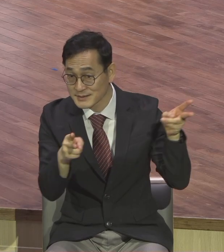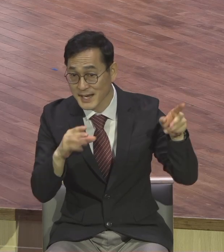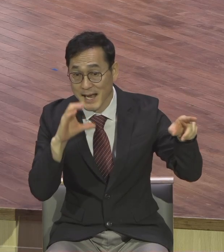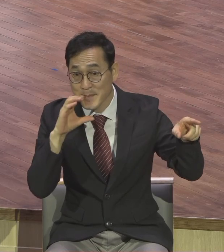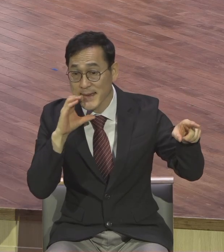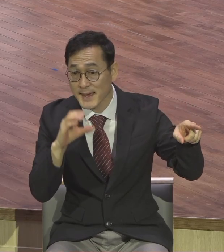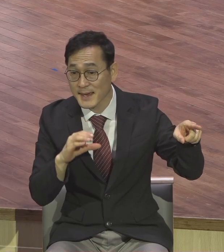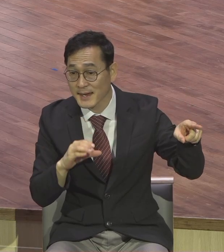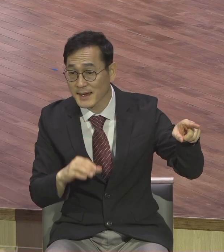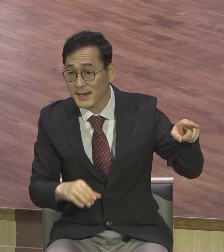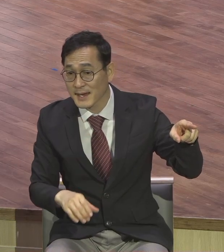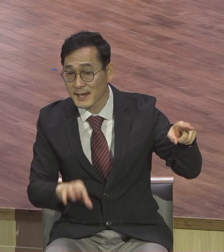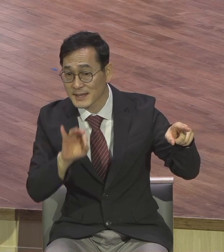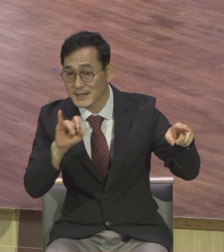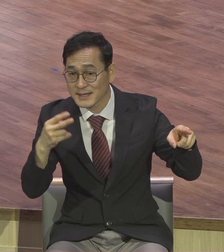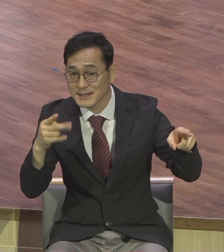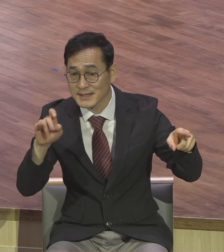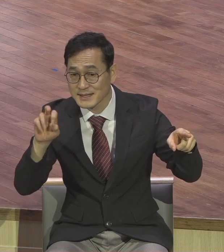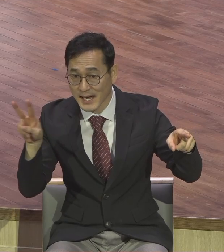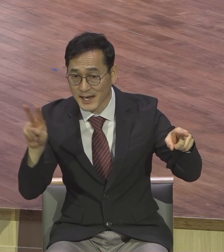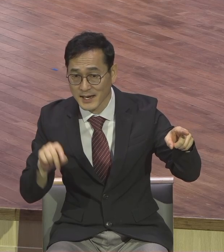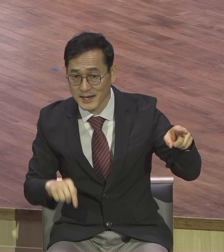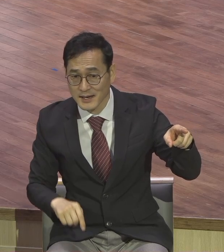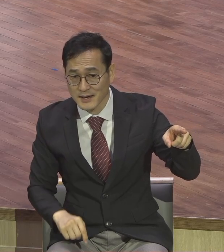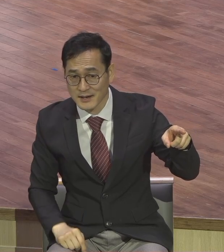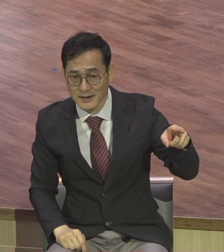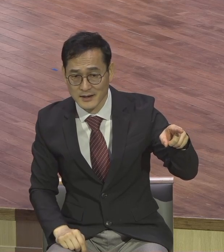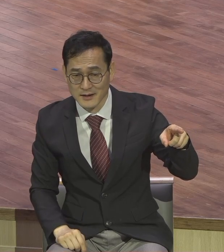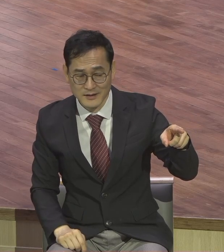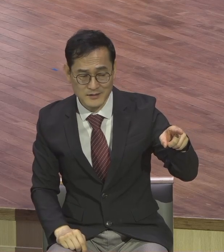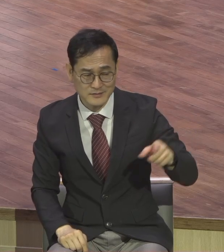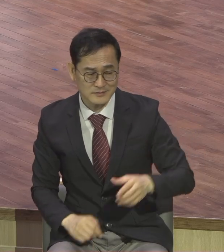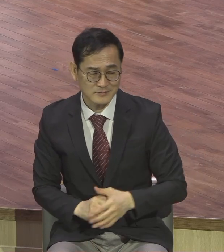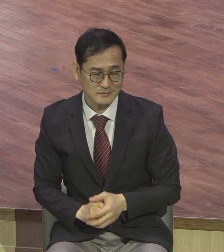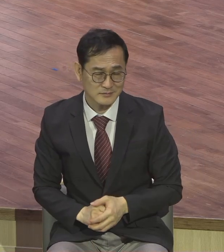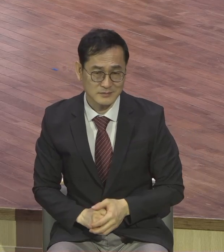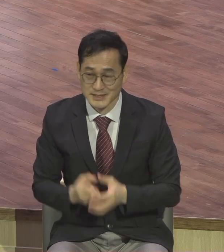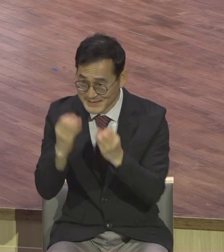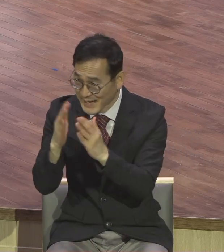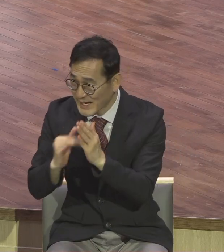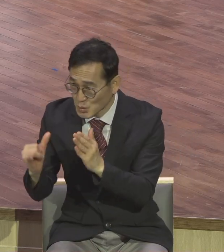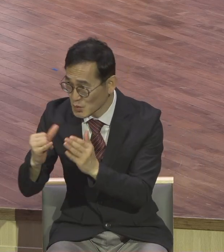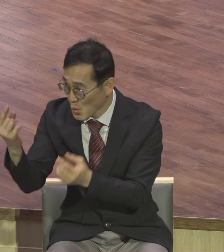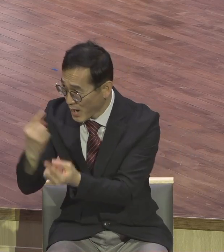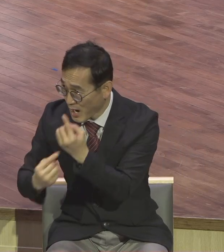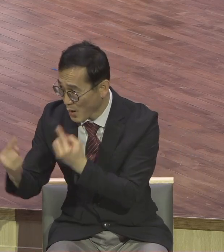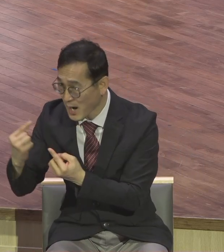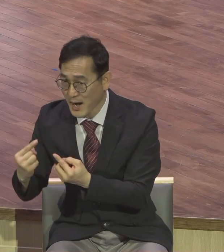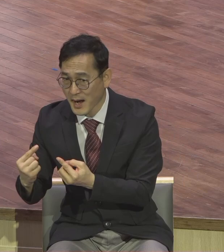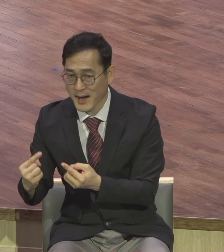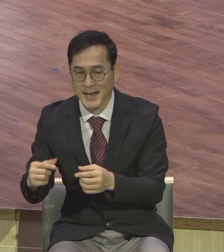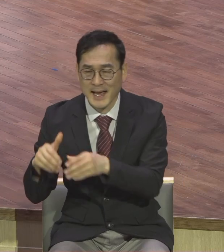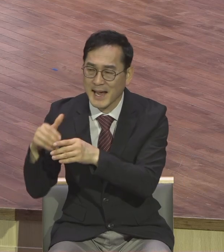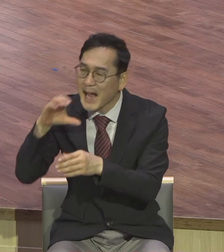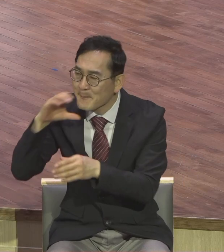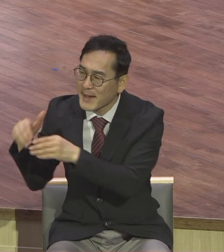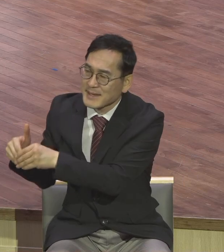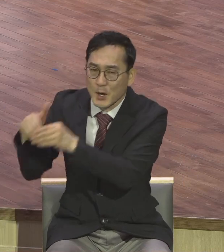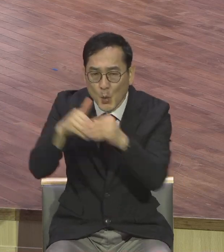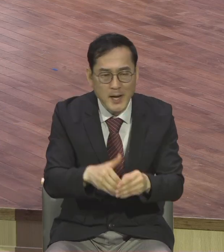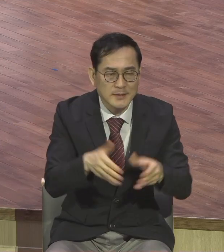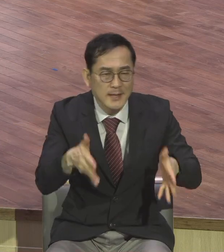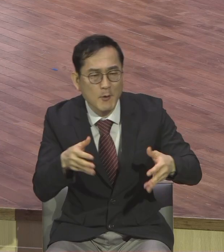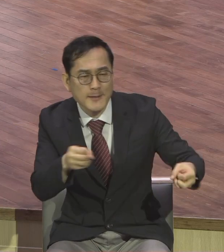지난주에 세웠잖아요. 그런데 보고서 보니까 교육자들이 새 가족들 뭐 무조건 카페와 데려와가지고 대화